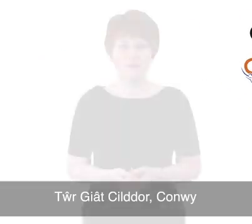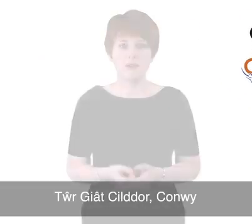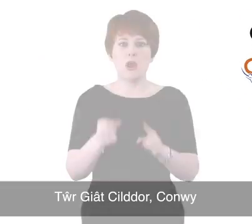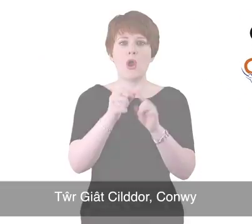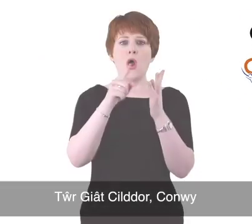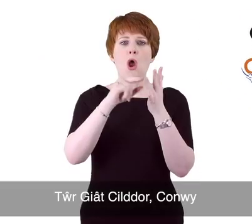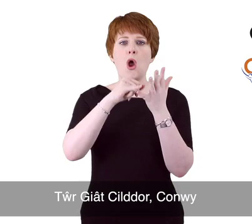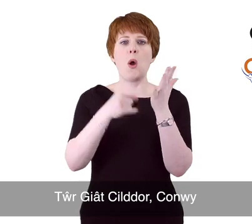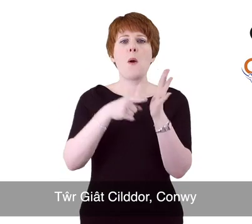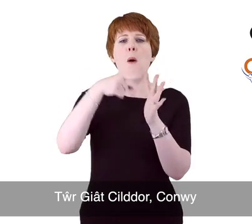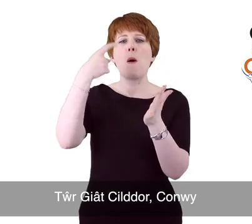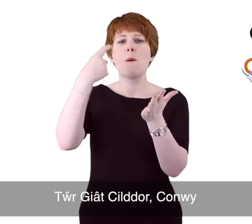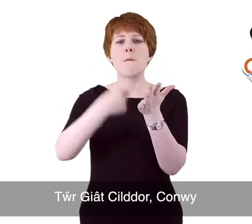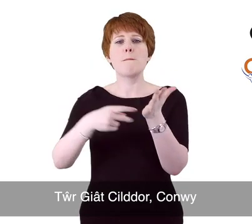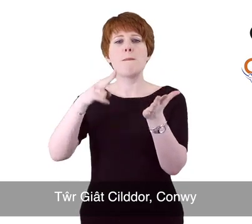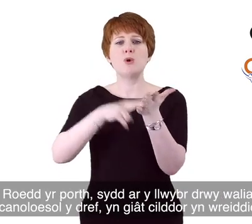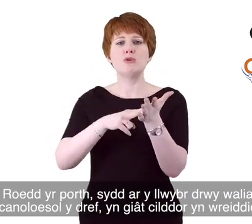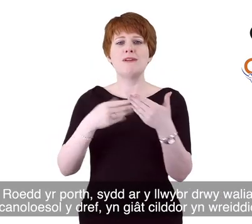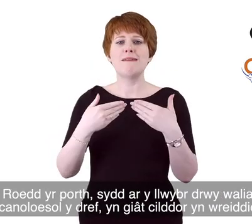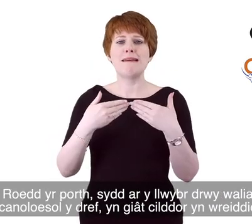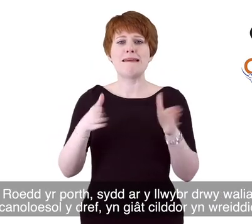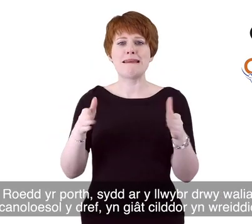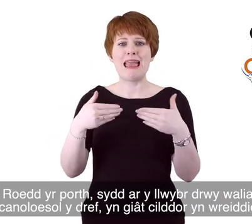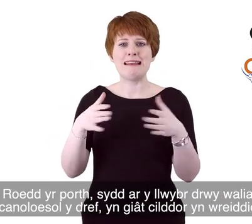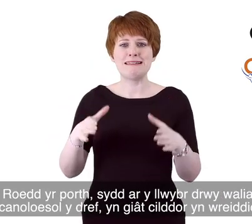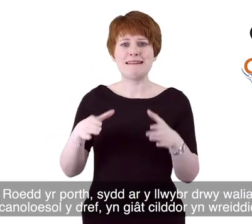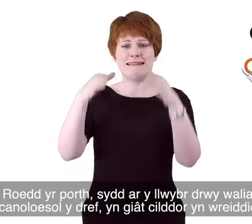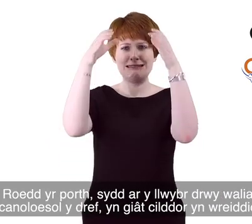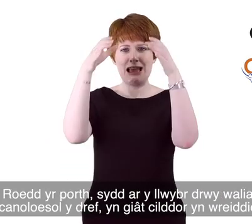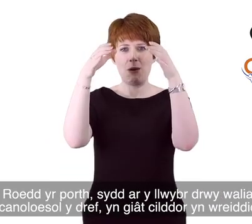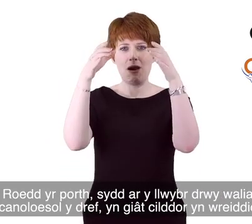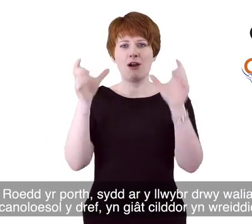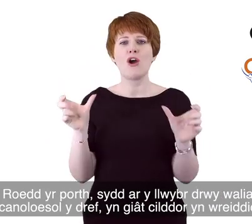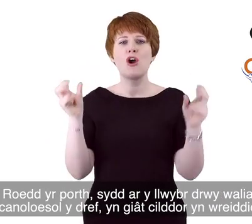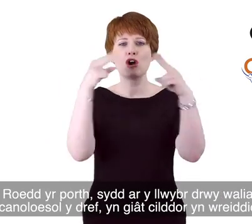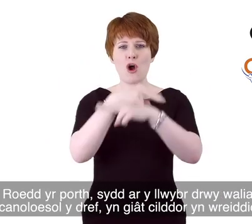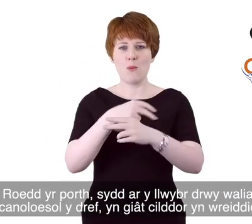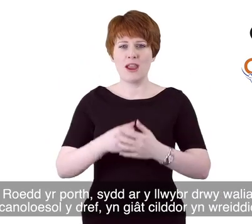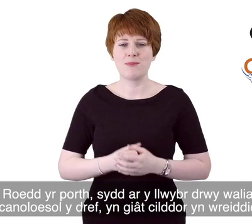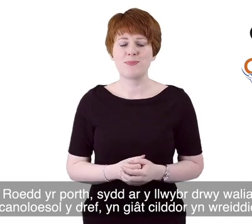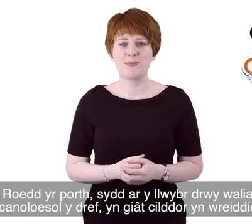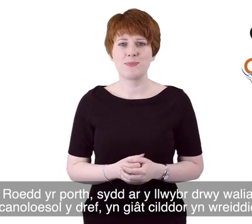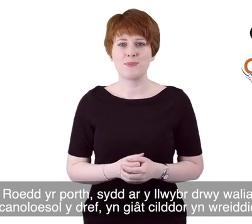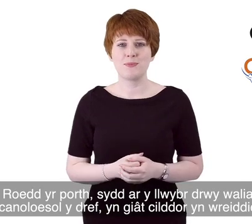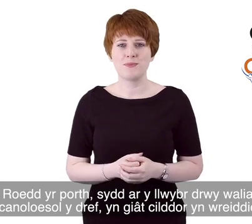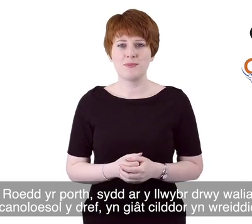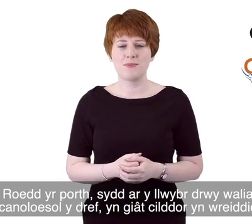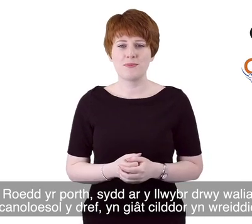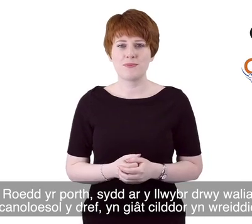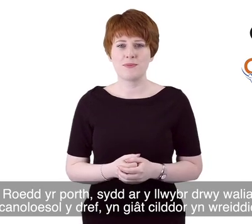Tŵr giat Cilfor Conwy. Roedd y porth sydd yn lwybr drwy'r waliau canol oesof y dref yn giat Cilfor